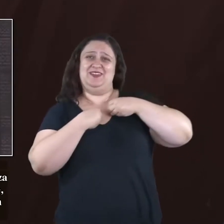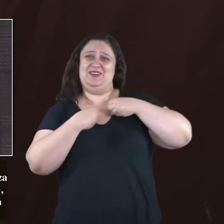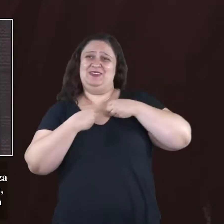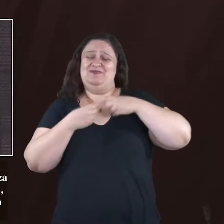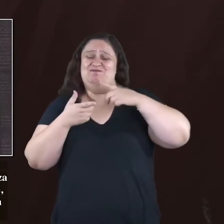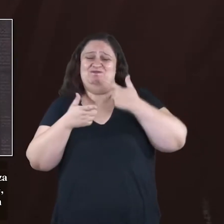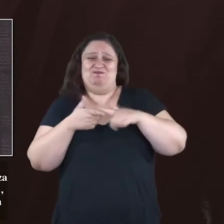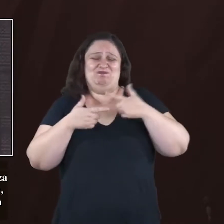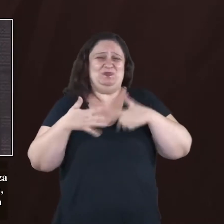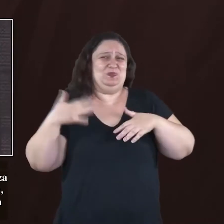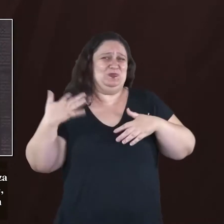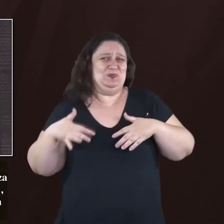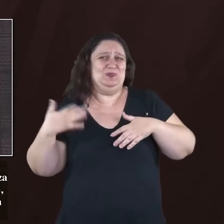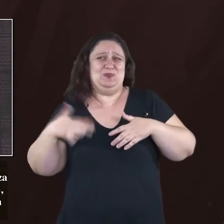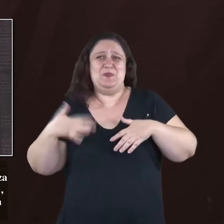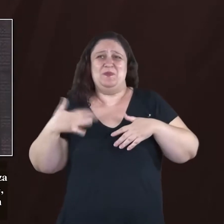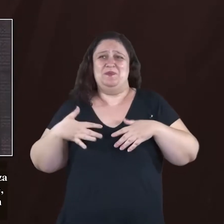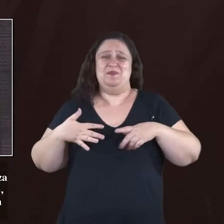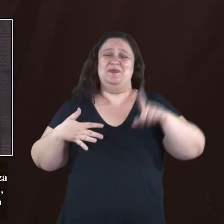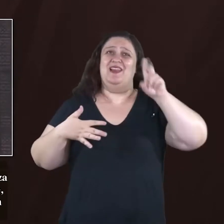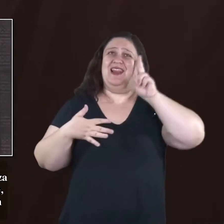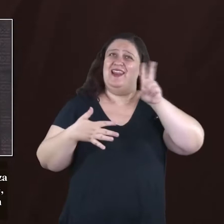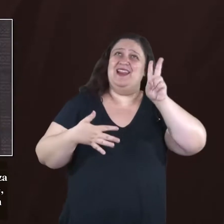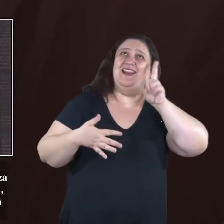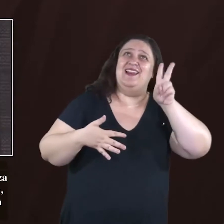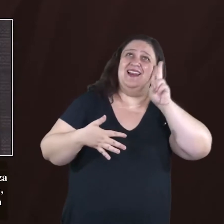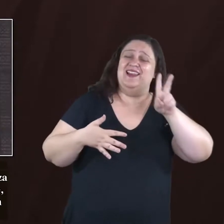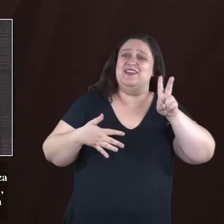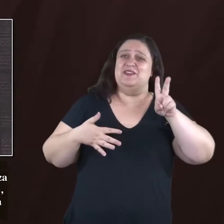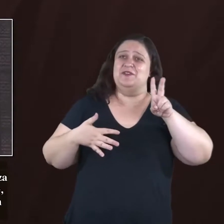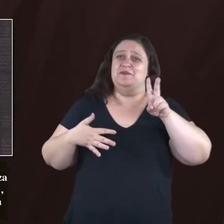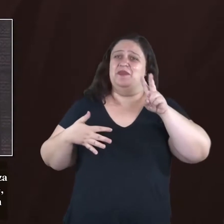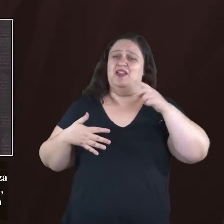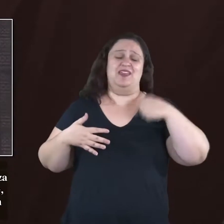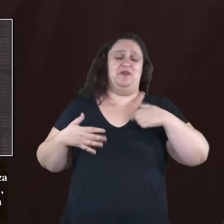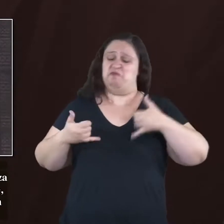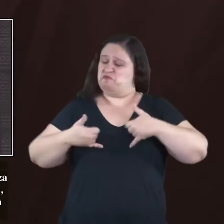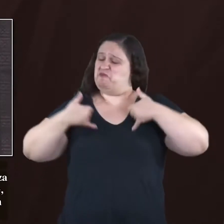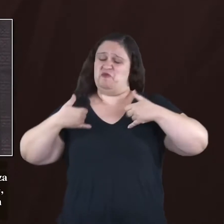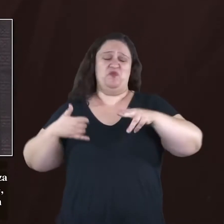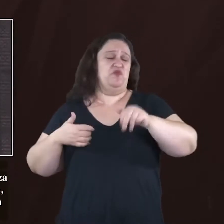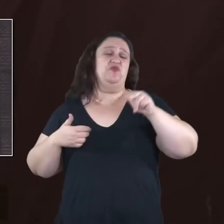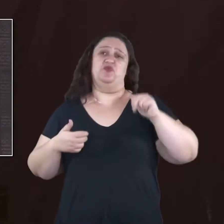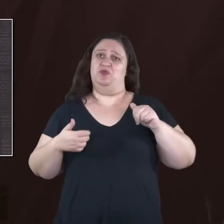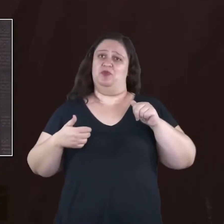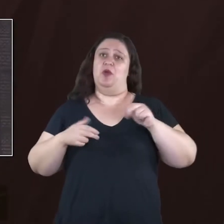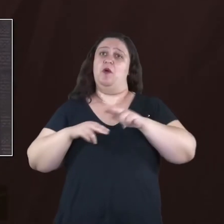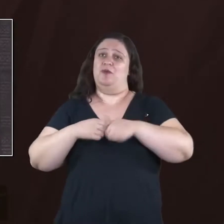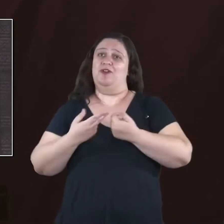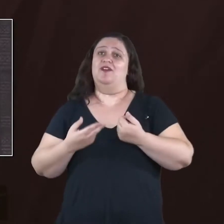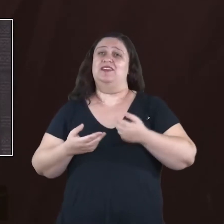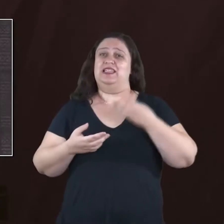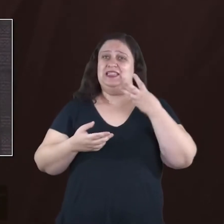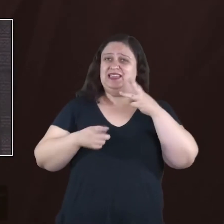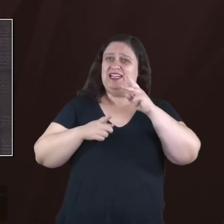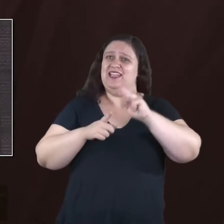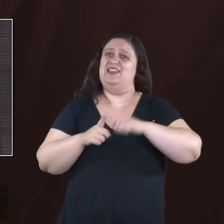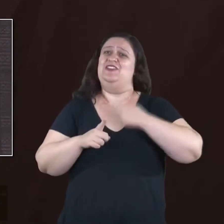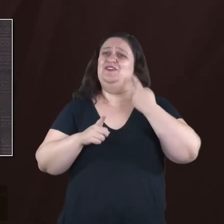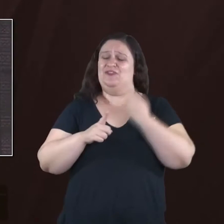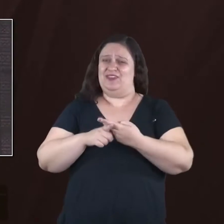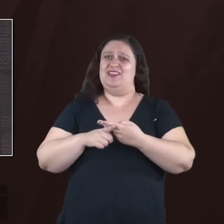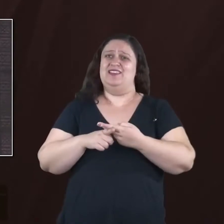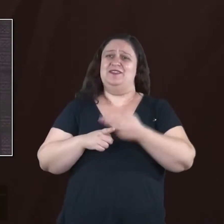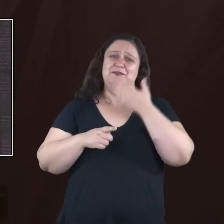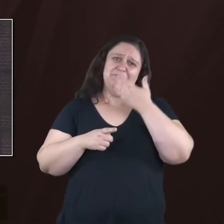de Satanás, para me esbofetear, a fim de que não me exalte. Por causa disto, 3 vezes pedi ao Senhor que